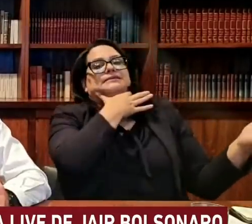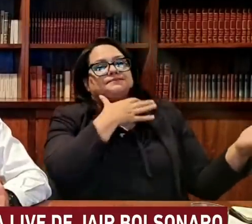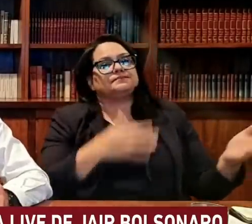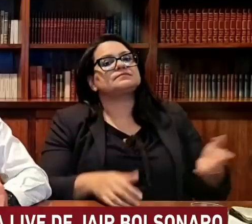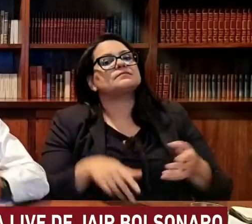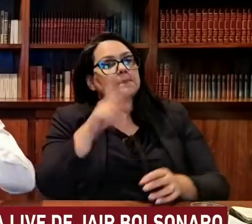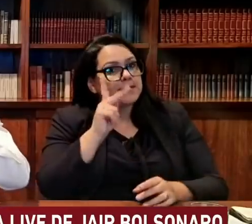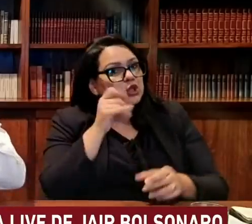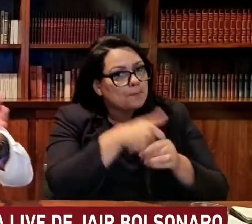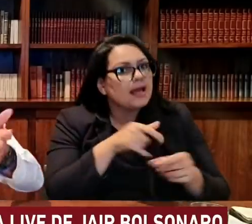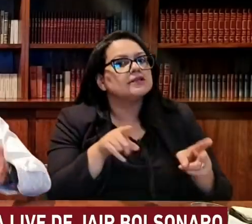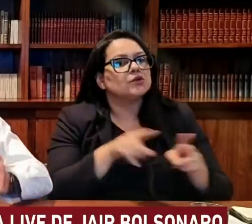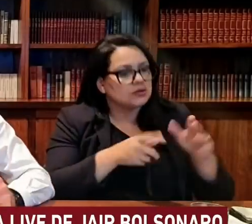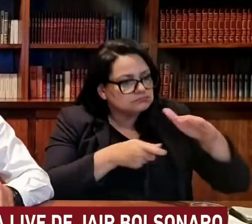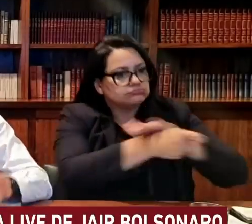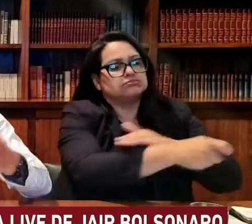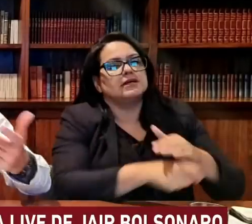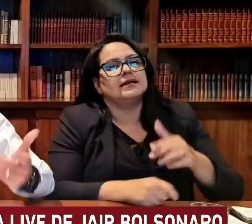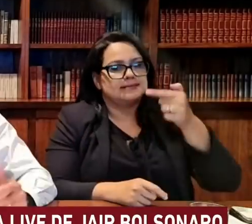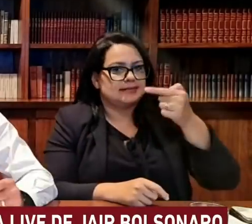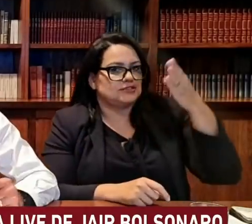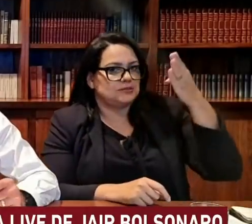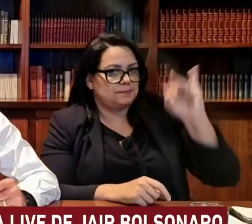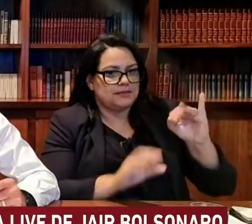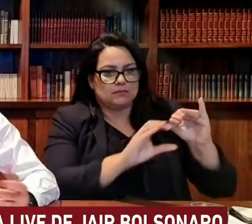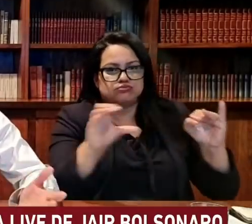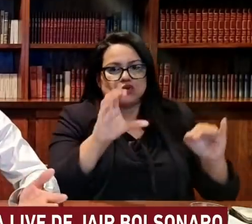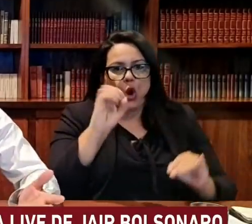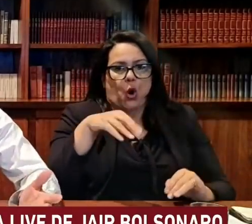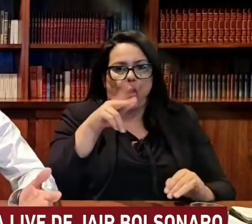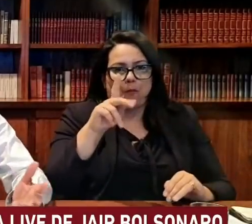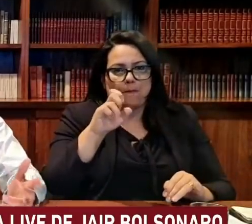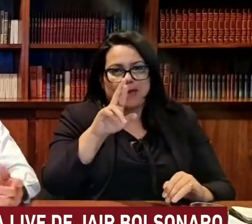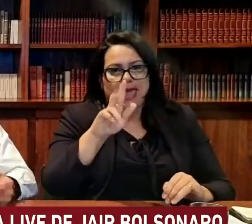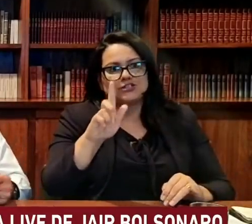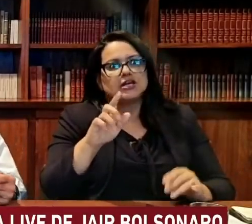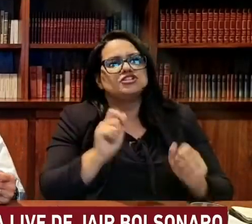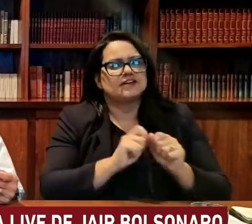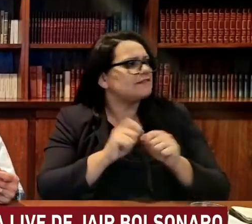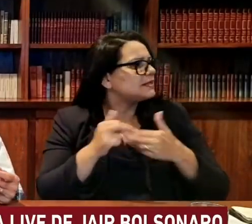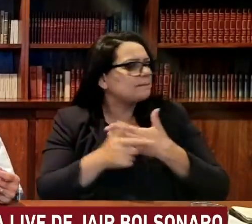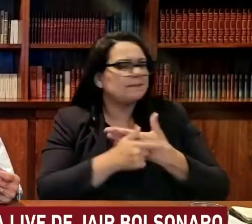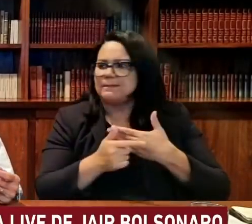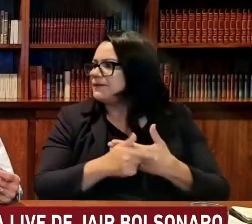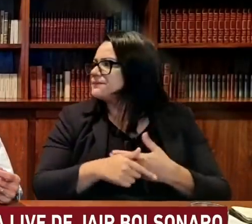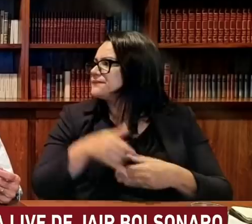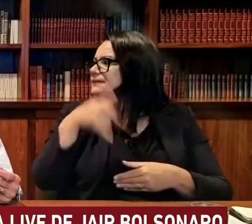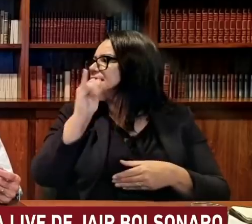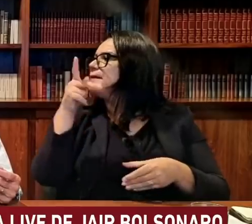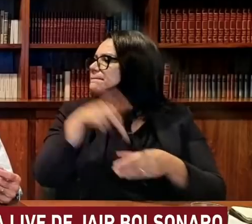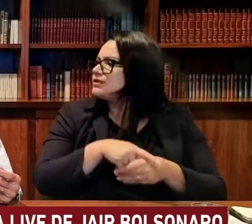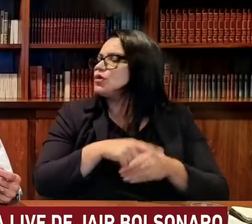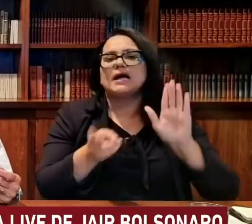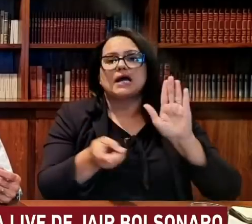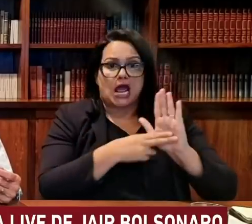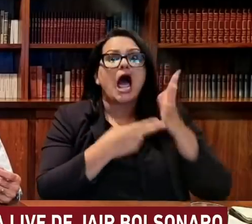7 bilhões, eu acho que na Compede, para aumentar a produtividade. Estamos fazendo a nossa parte. Agora... A Petrobras reconheceu no balanço,